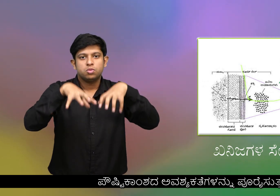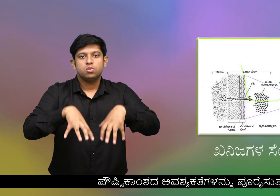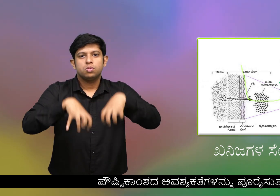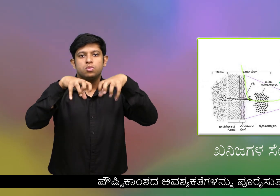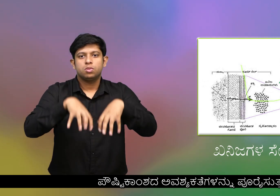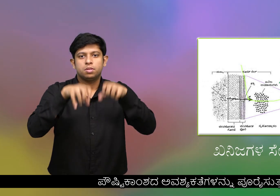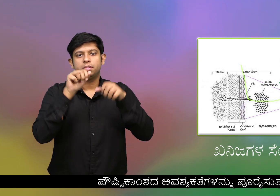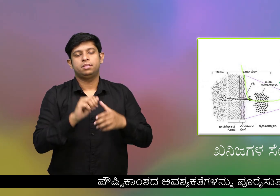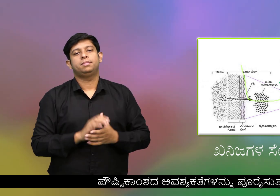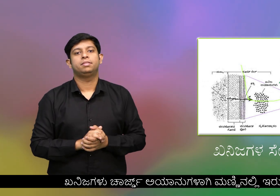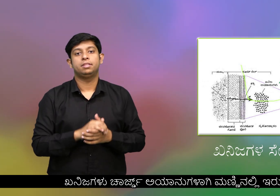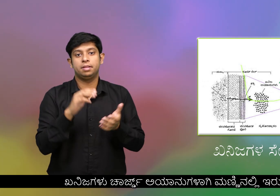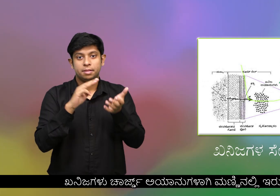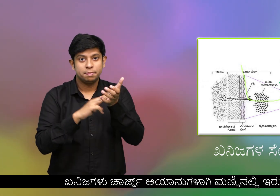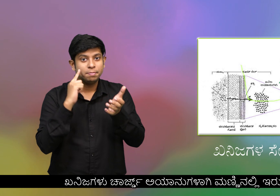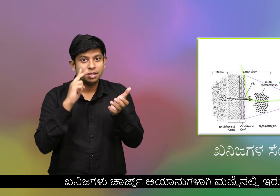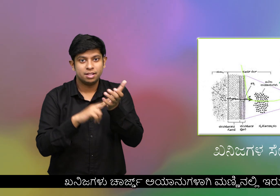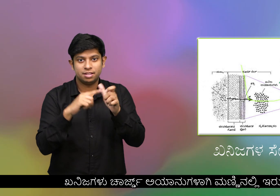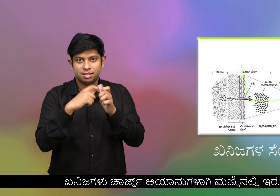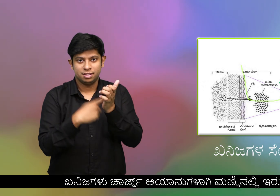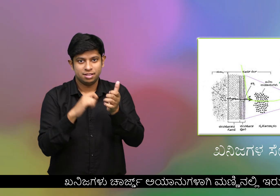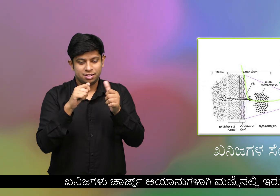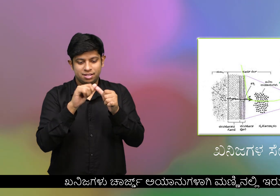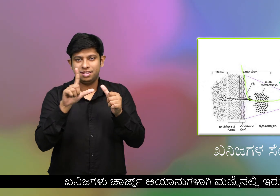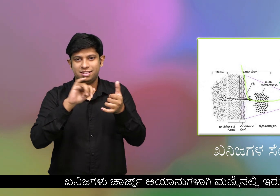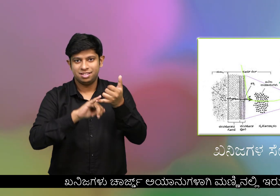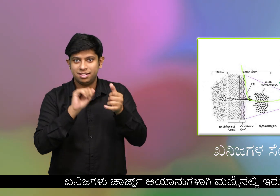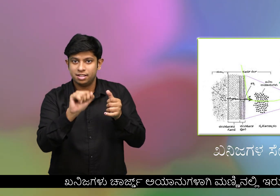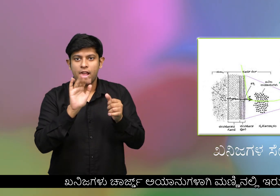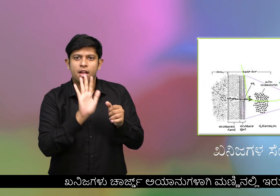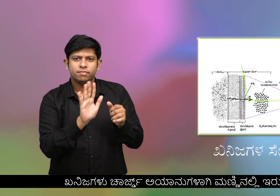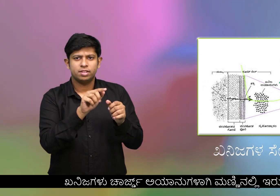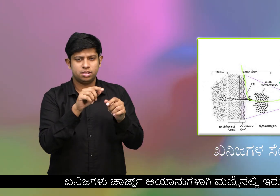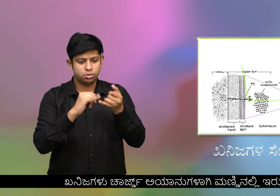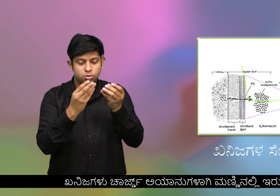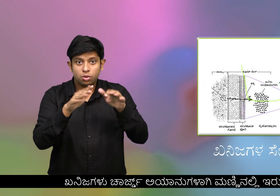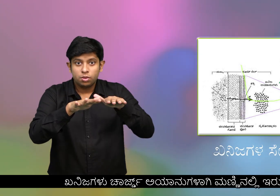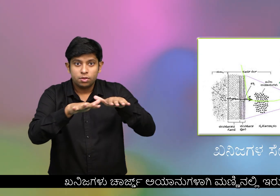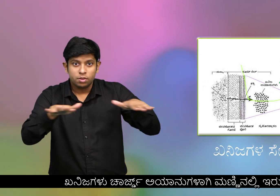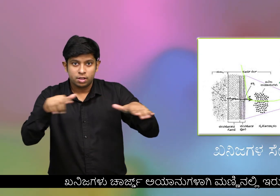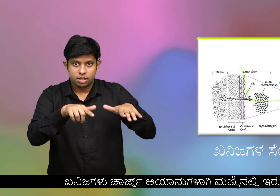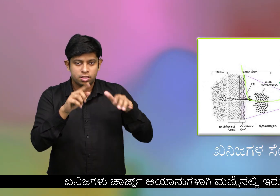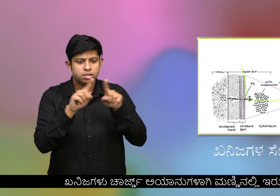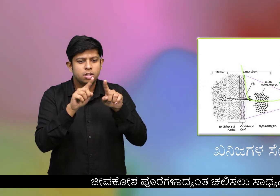ಪೂರೈಸುತ್ತವೆ. ಖನಿಜಗಳು ಚಾರ್ಜಡ್ ಅಯಾನುಗಳಾಗಿ ಮಣ್ಣಿನಲ್ಲಿ ಇರುತ್ತವೆ ಮತ್ತು